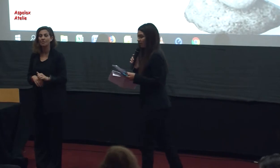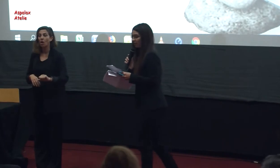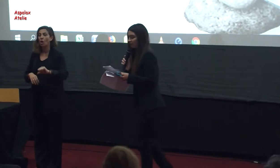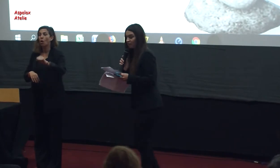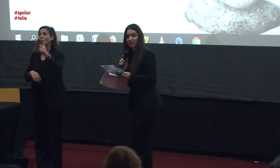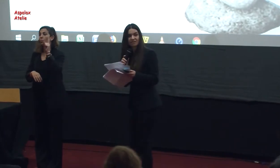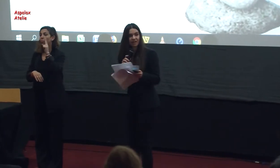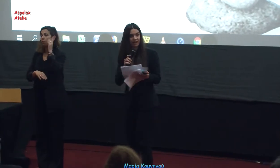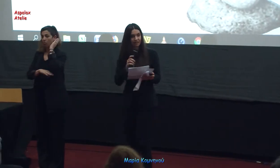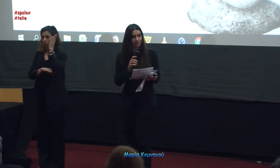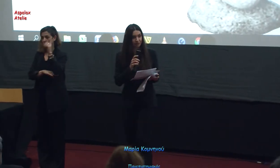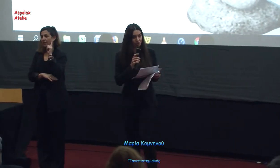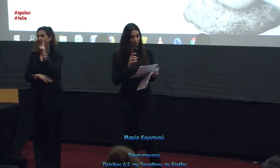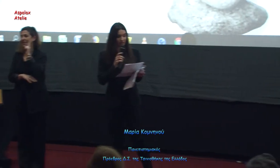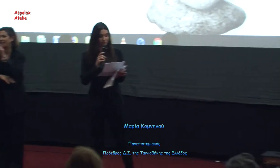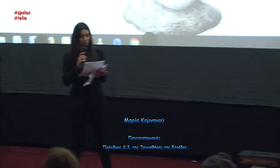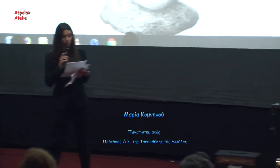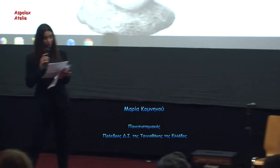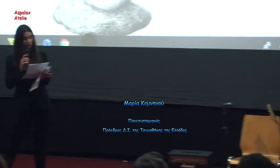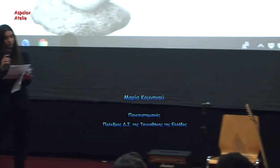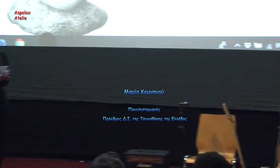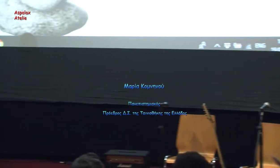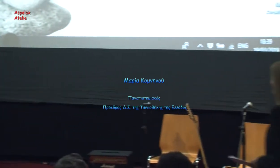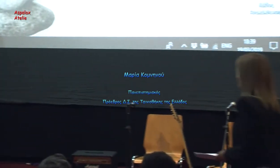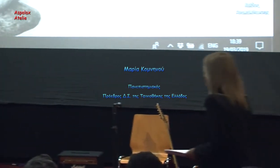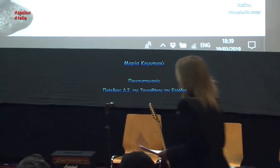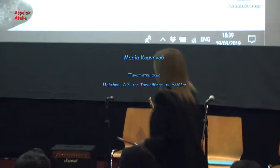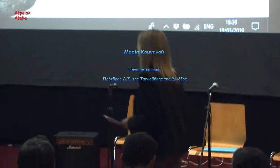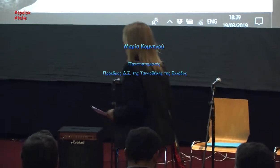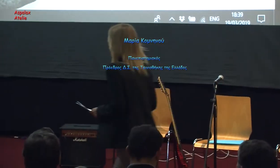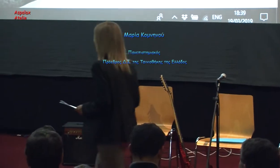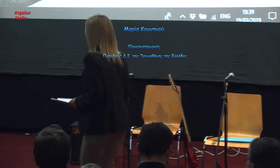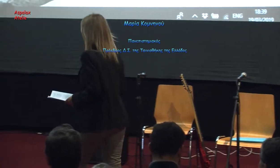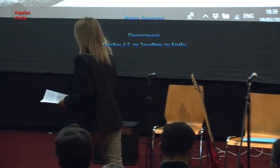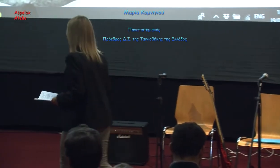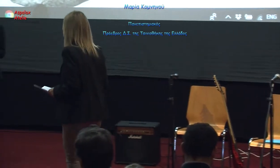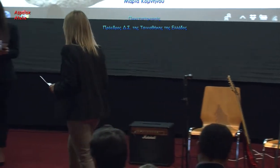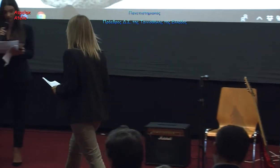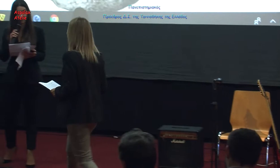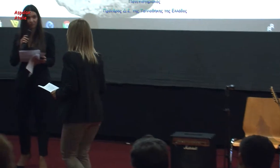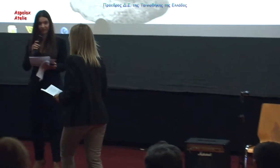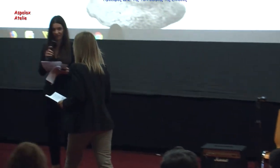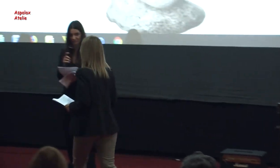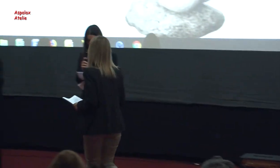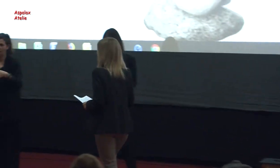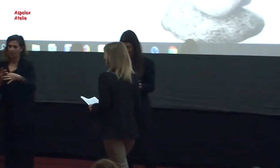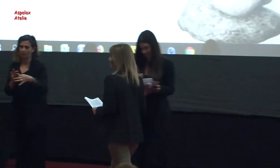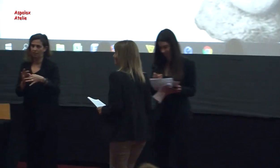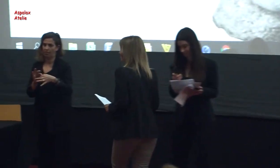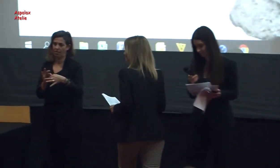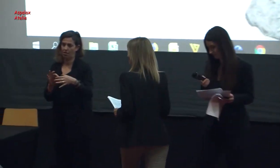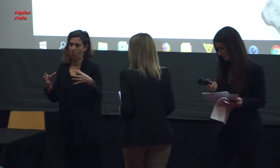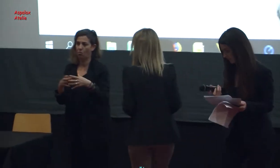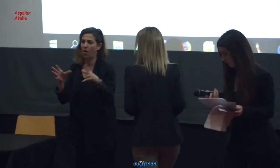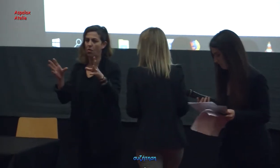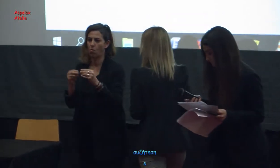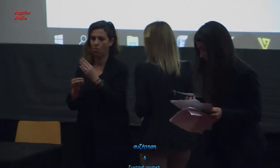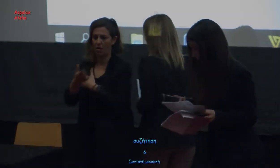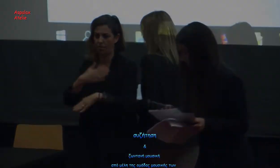κύριο μιλήτρια, η κυρία Μάρινα Σαράκη, η οποία είναι ψυχολόγος και είναι και συνεργάτητα στο συντονιστικό μηχανισμό για την αναπηρία.